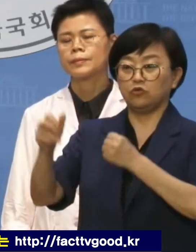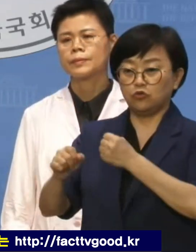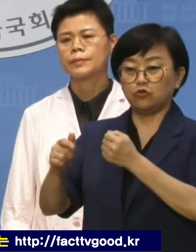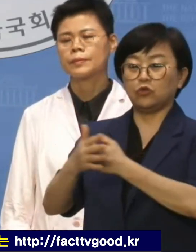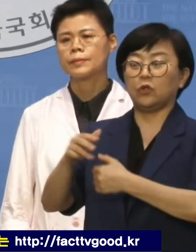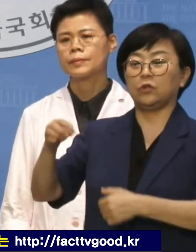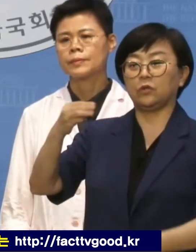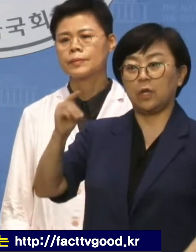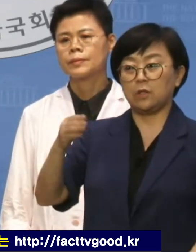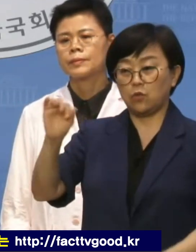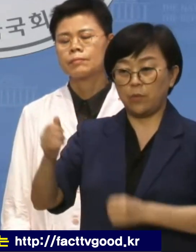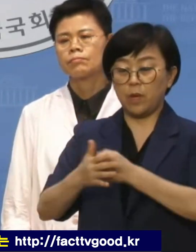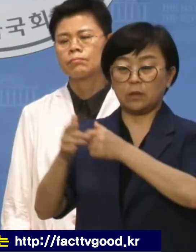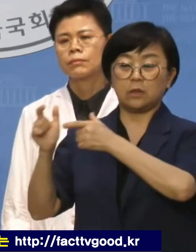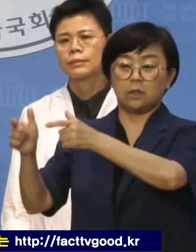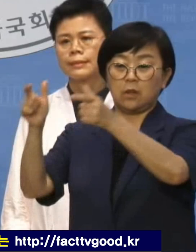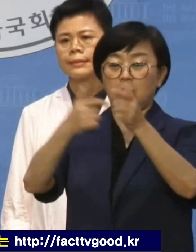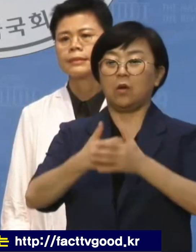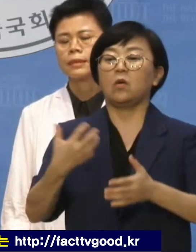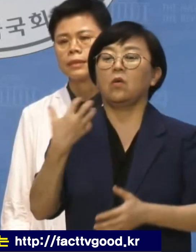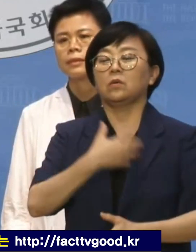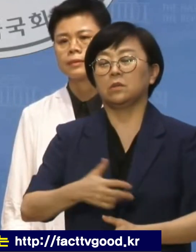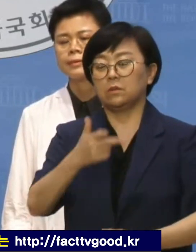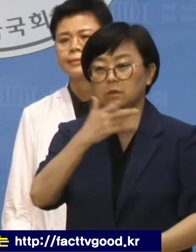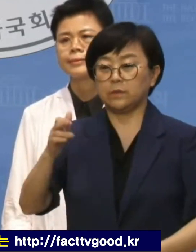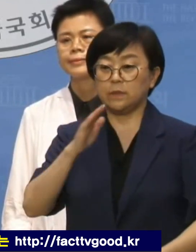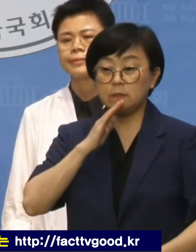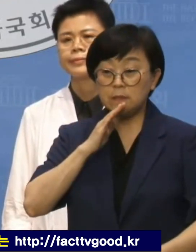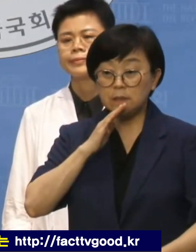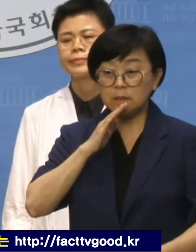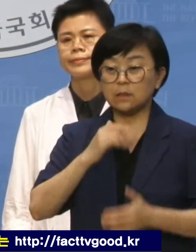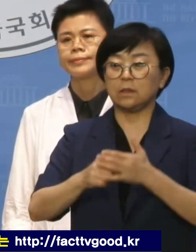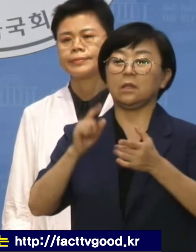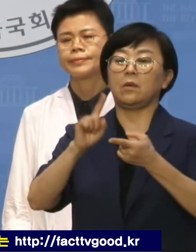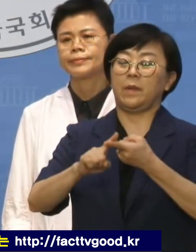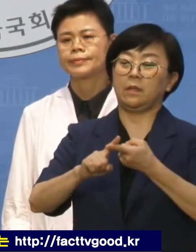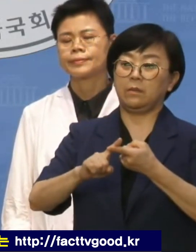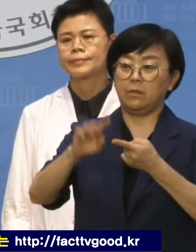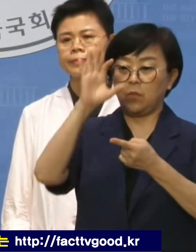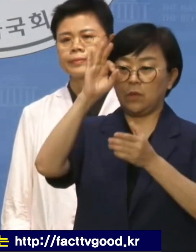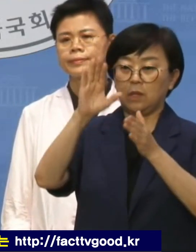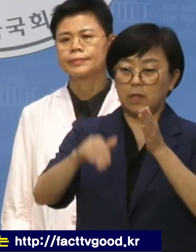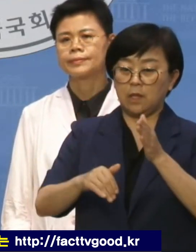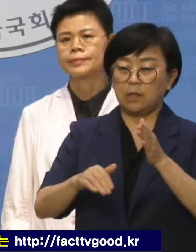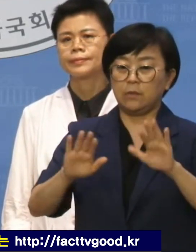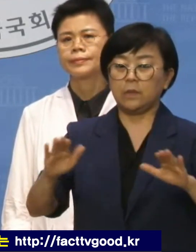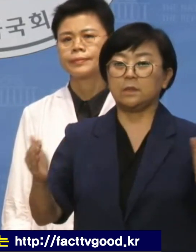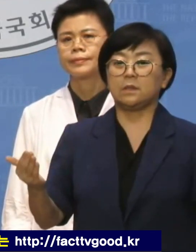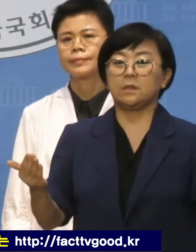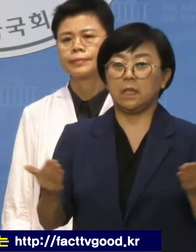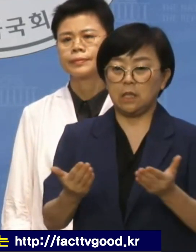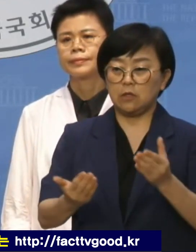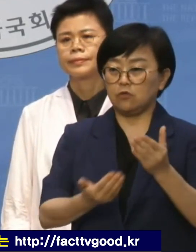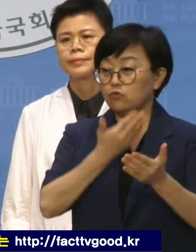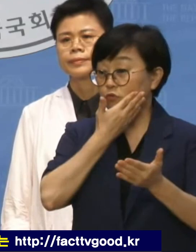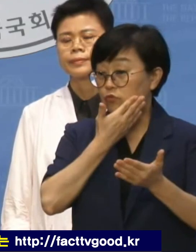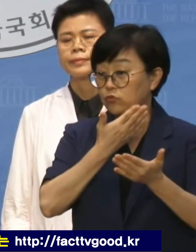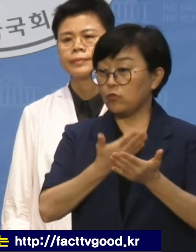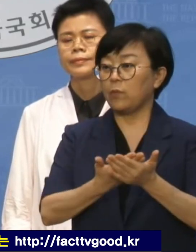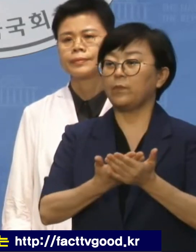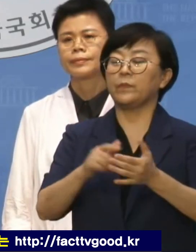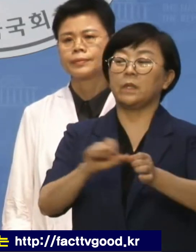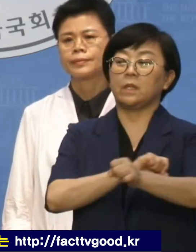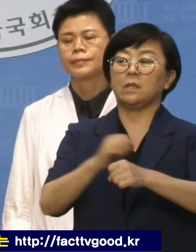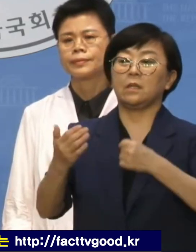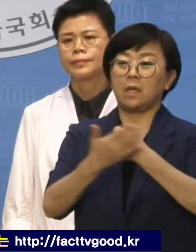태촌면 분들의 걱정 우려는 얼마나 크겠습니까? 이것만 봐도 이번 사건이 정말 중대한